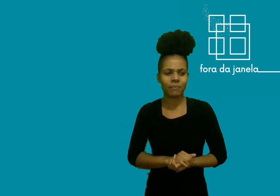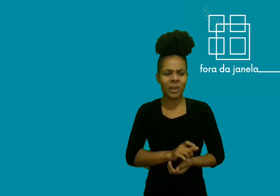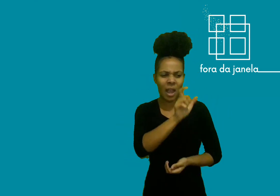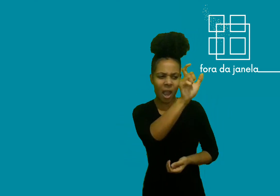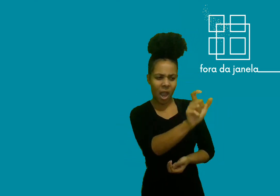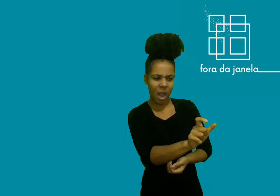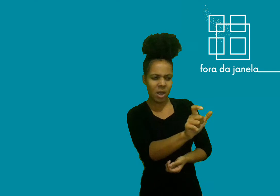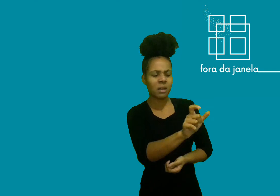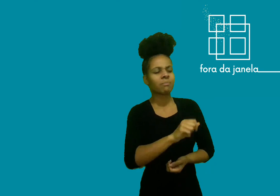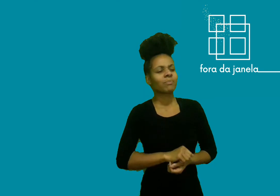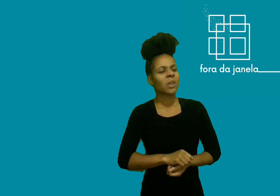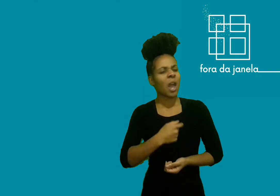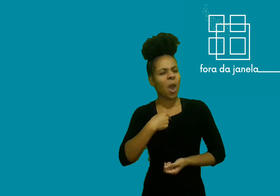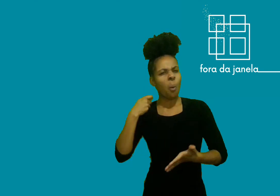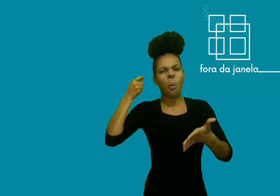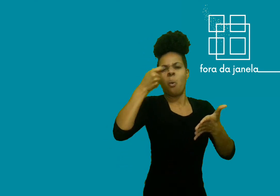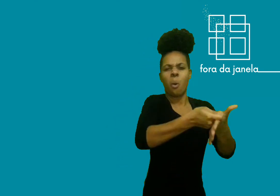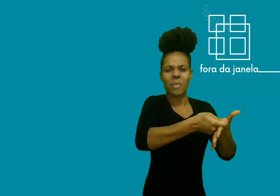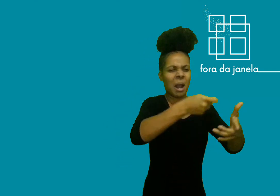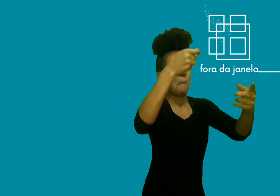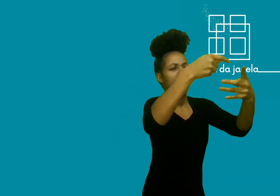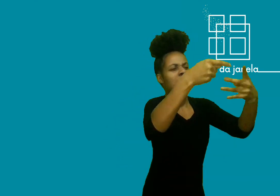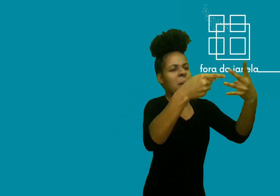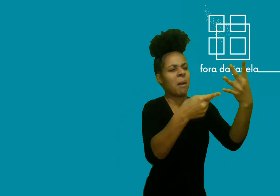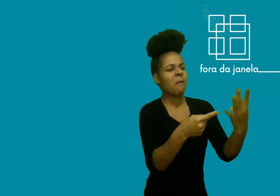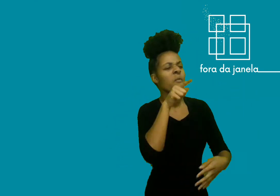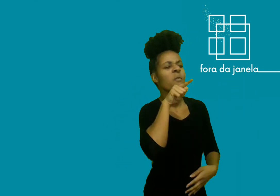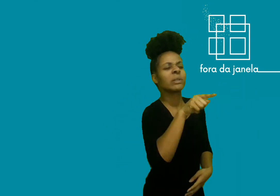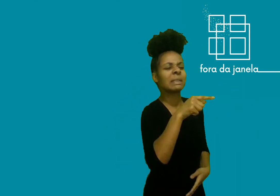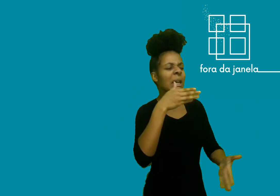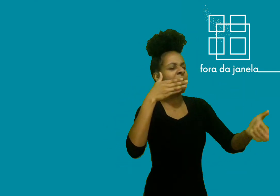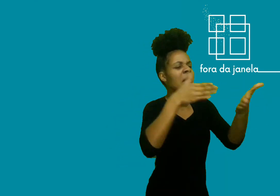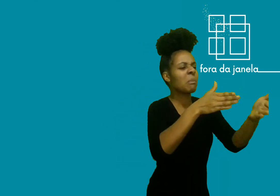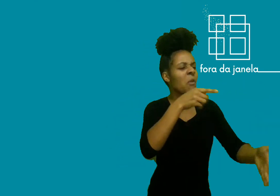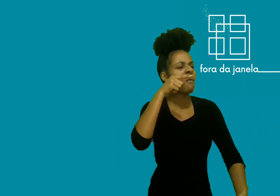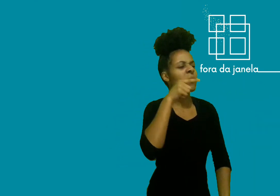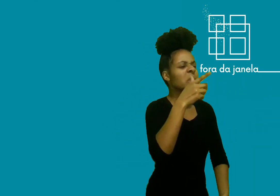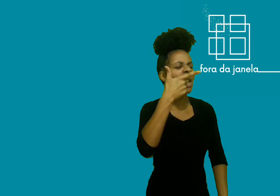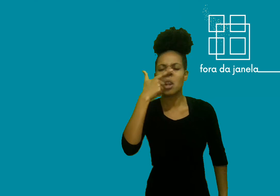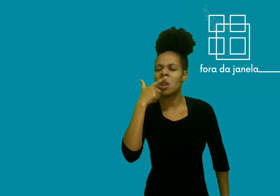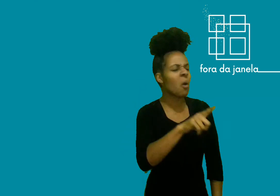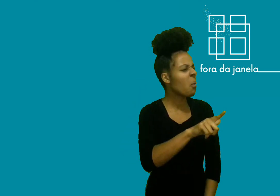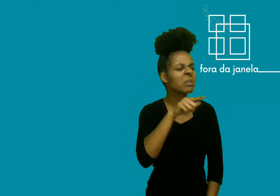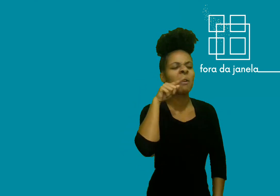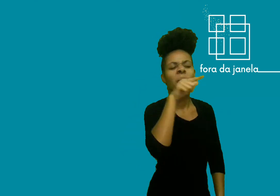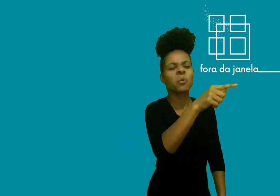uma sociedade, todo mundo tem para contribuir. Então, assim, eu estava estudando muito para esse episódio de hoje, eu pensei muito